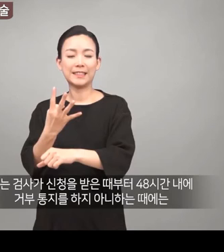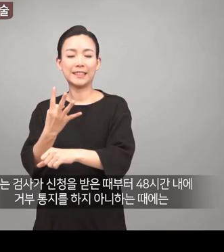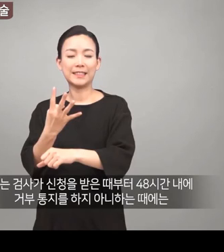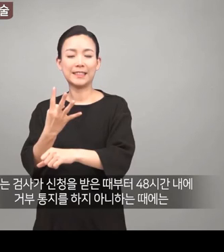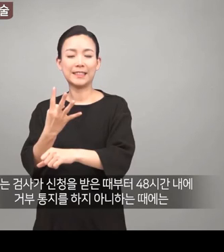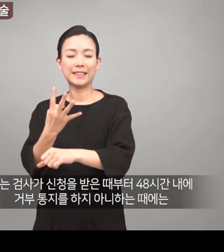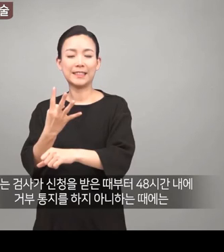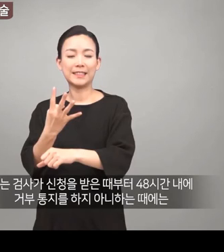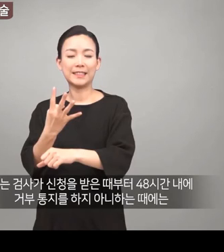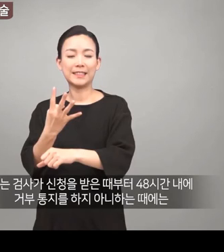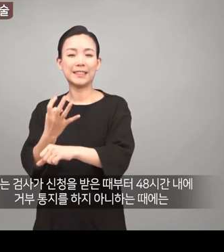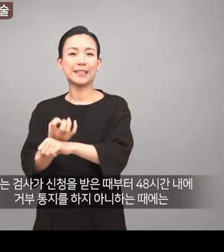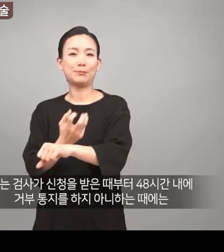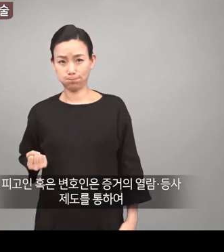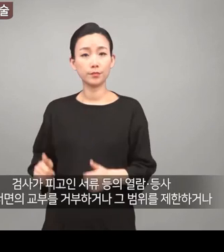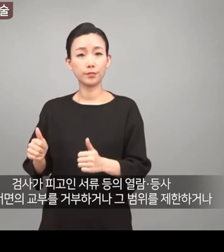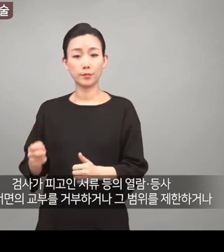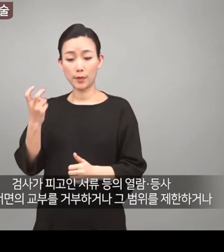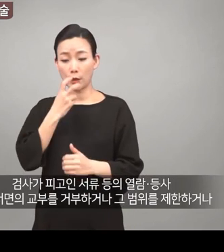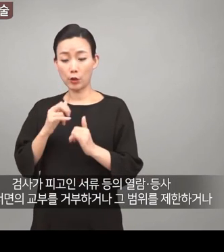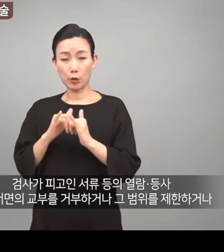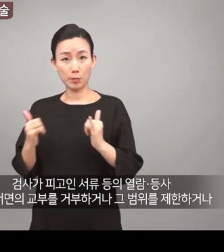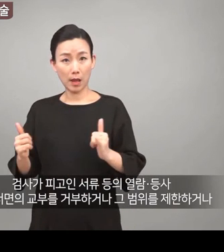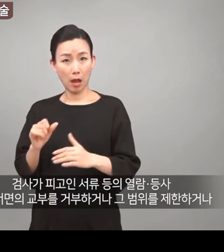지금 거부하는 경우도 통역을 안 했어요.